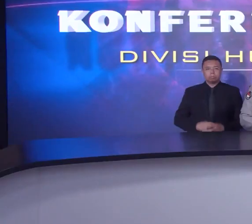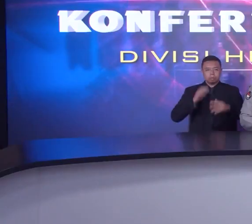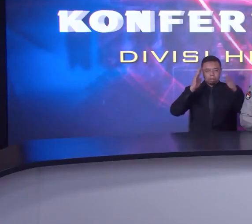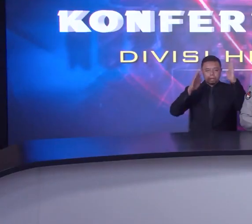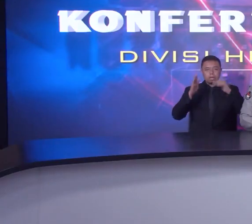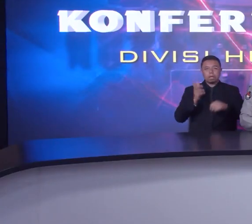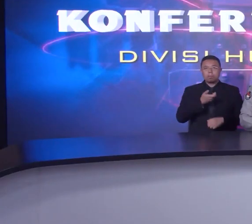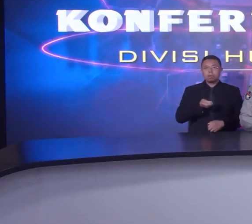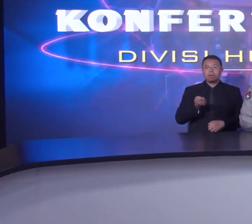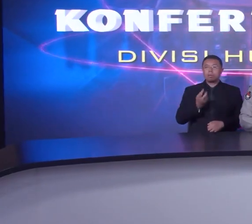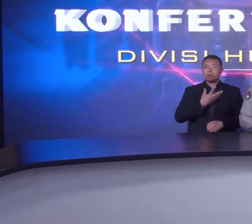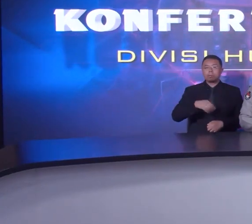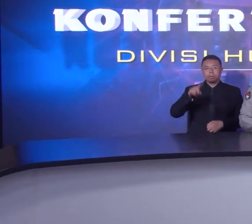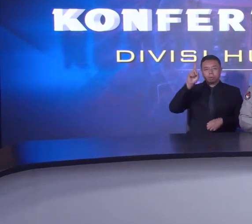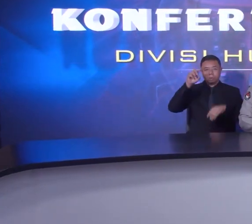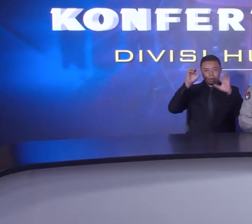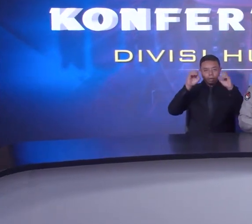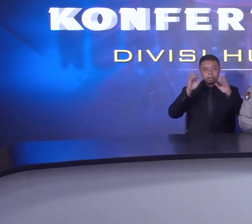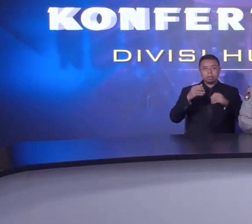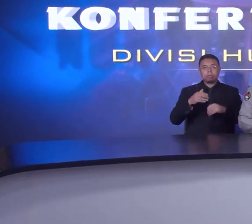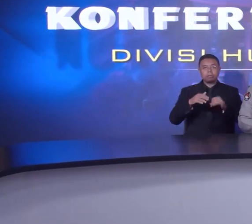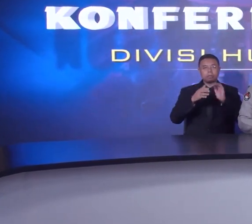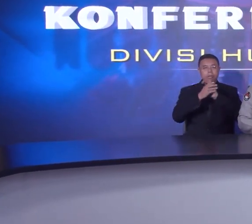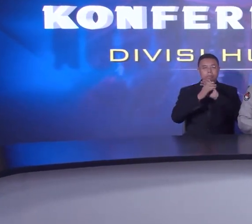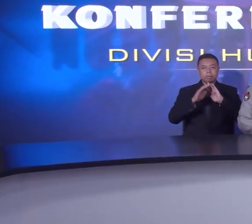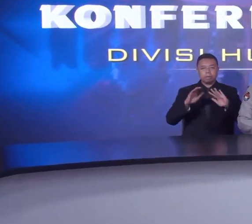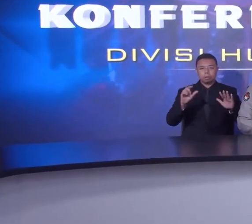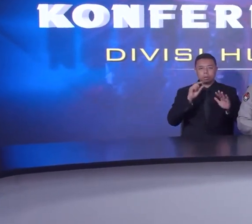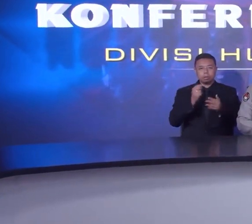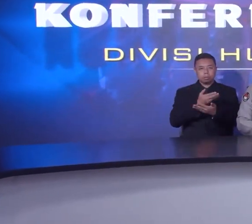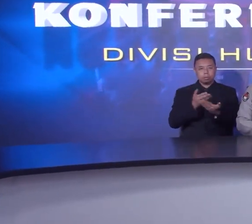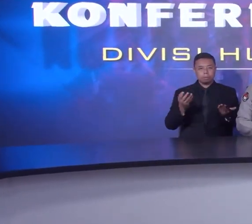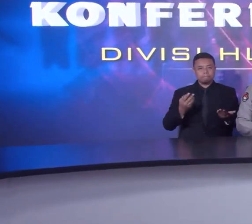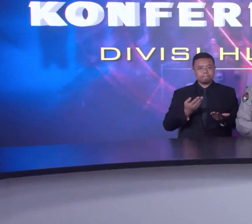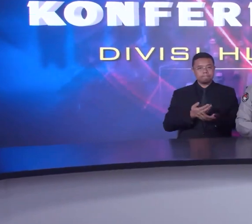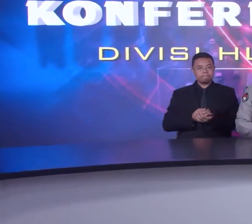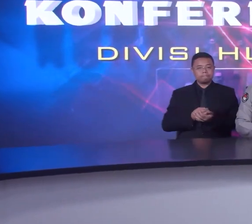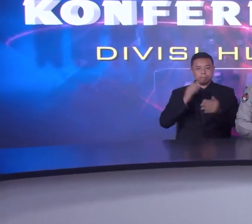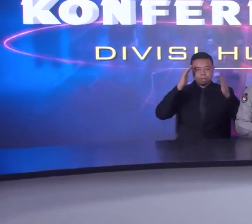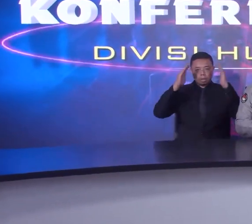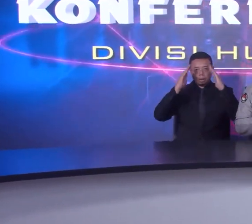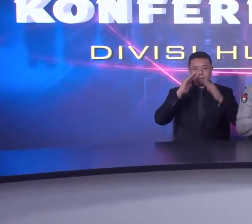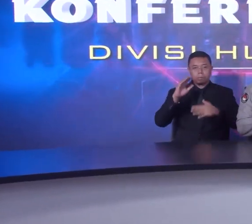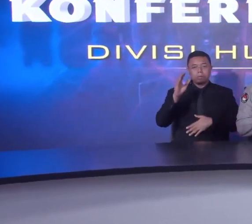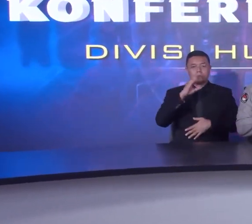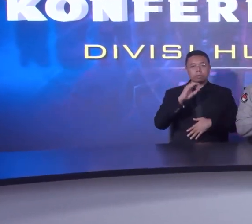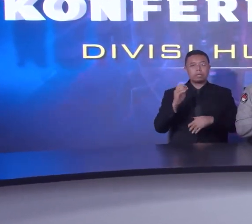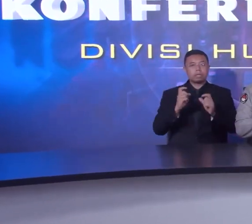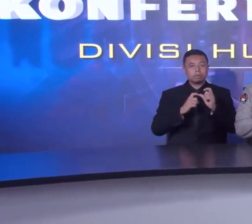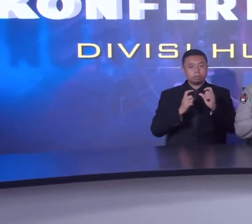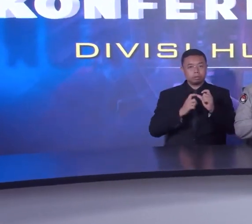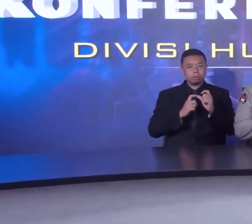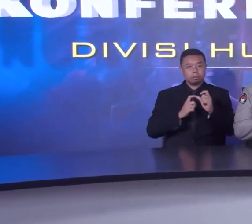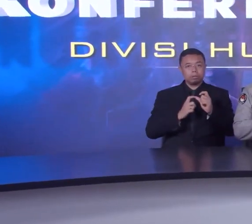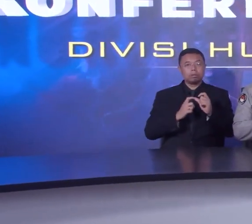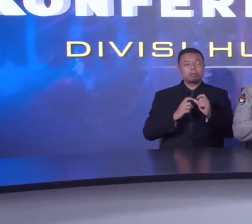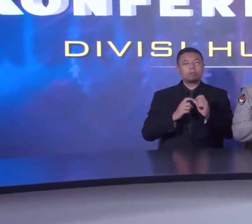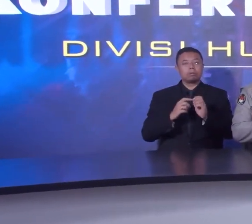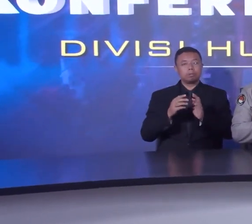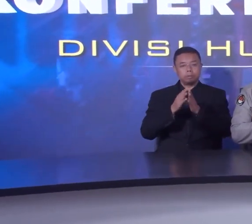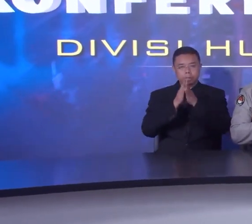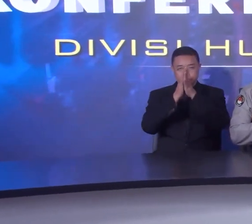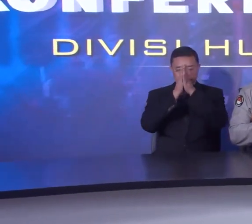Assalamualaikum warahmatullahi wabarakatuh salam sejahtera bagi kita semua Shalom Om Swastiastu